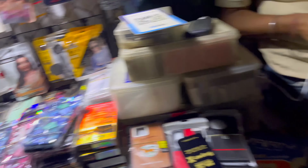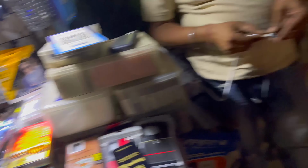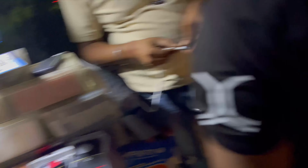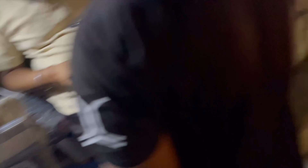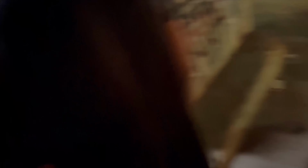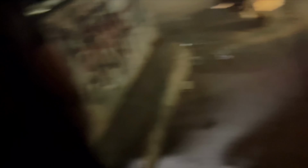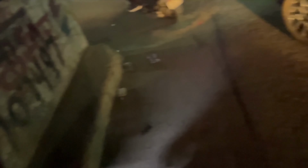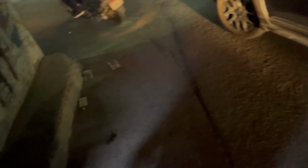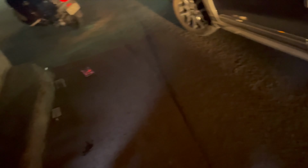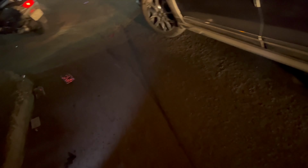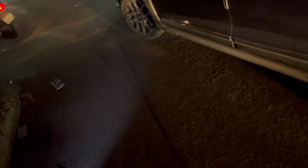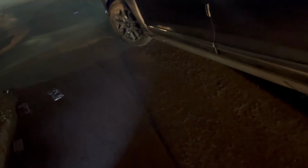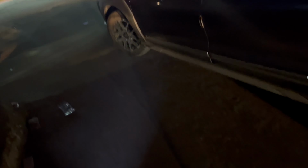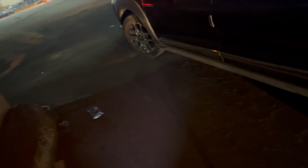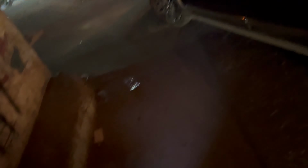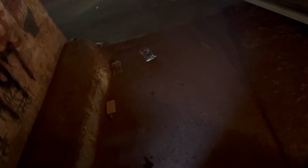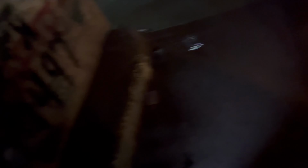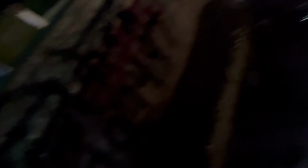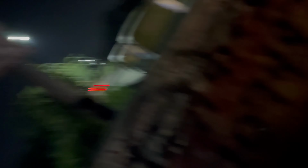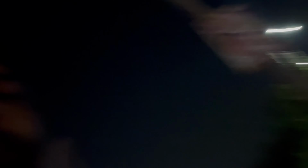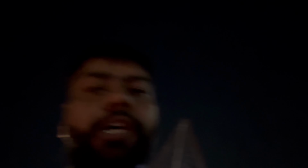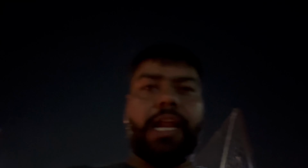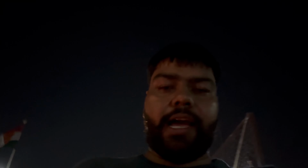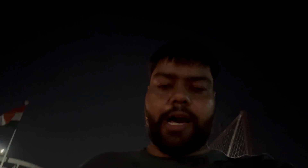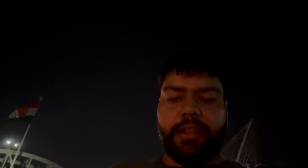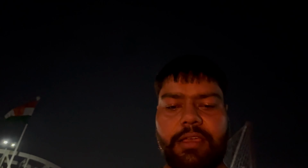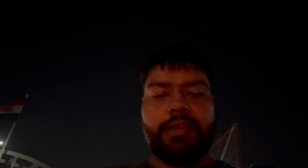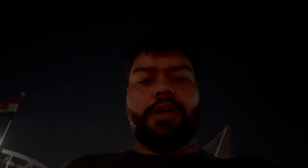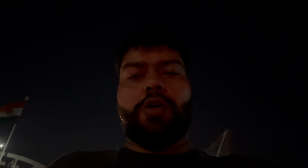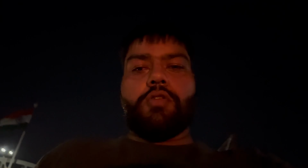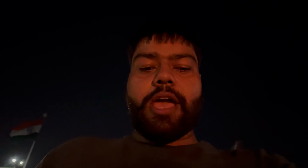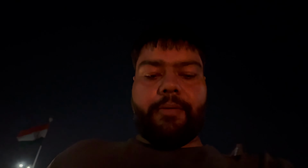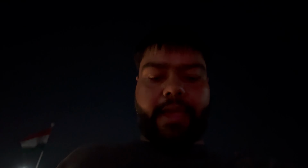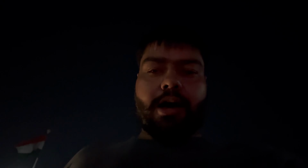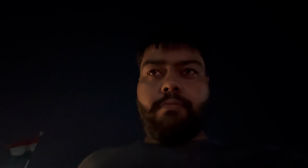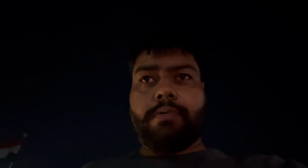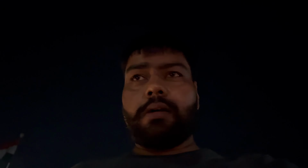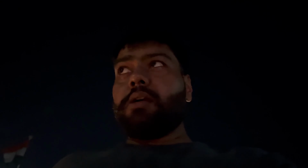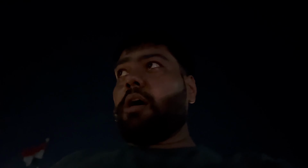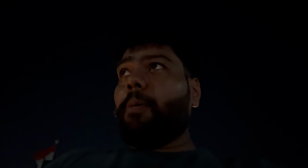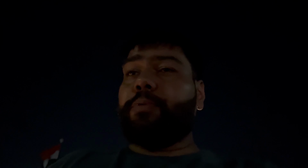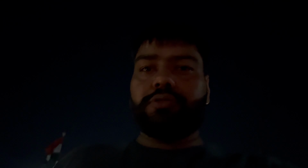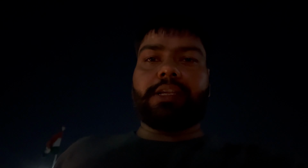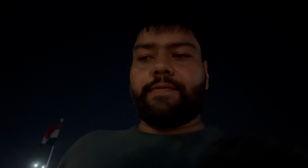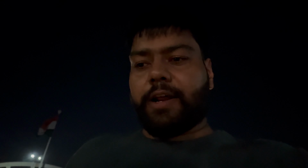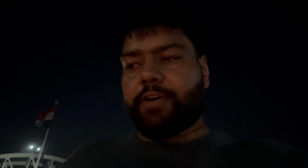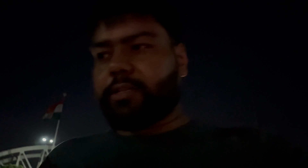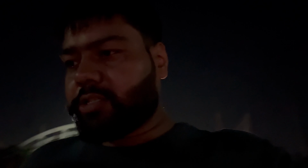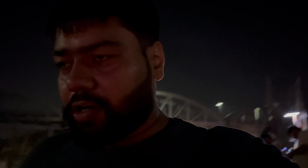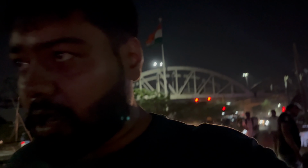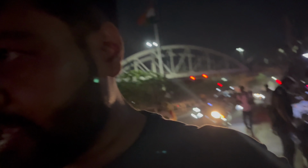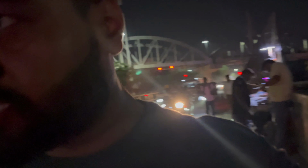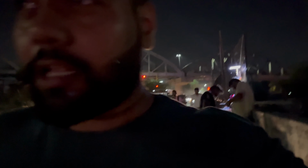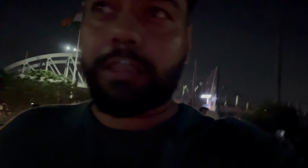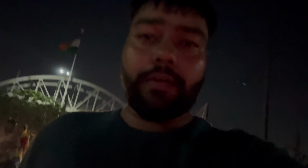चलो गाइस, लगवा लिया है। अब चल रहे हैं घर, हो गया भाई काम। अब पहुँचते हैं फटाफट। चलो गाइस, चलते हैं फिर घर